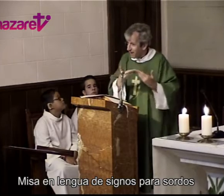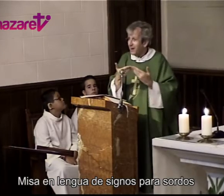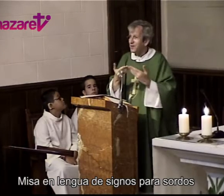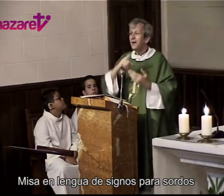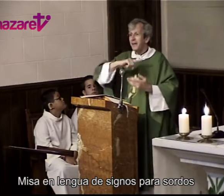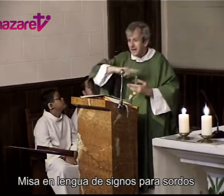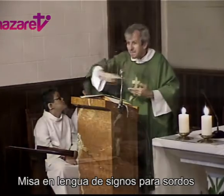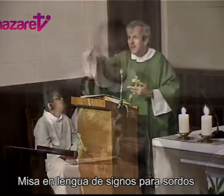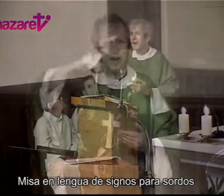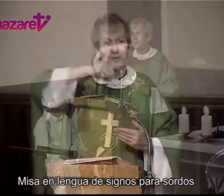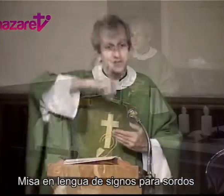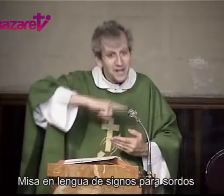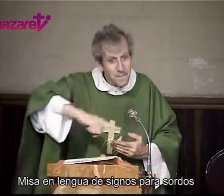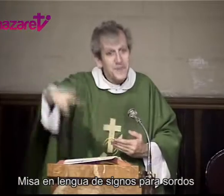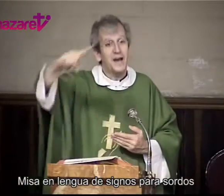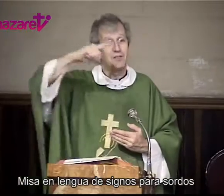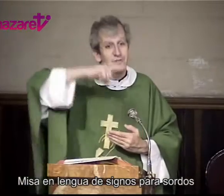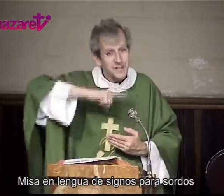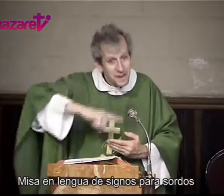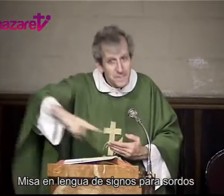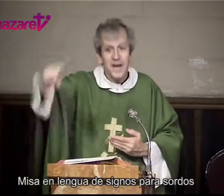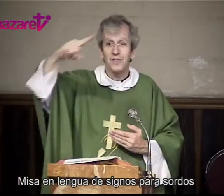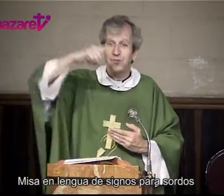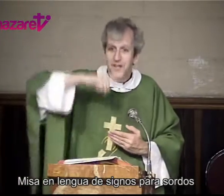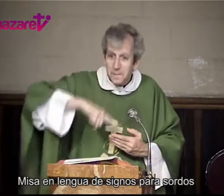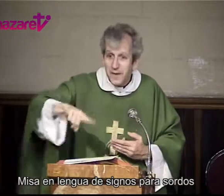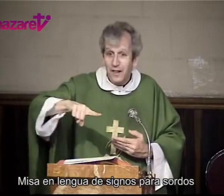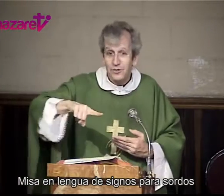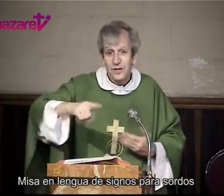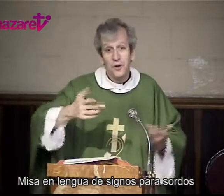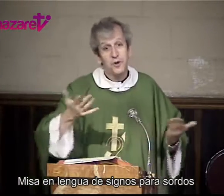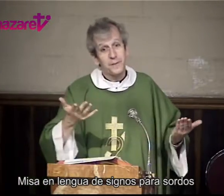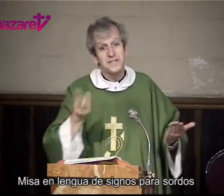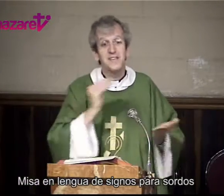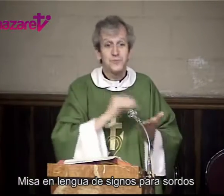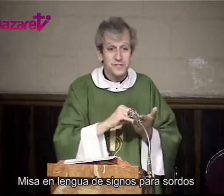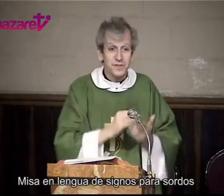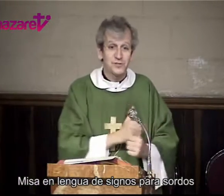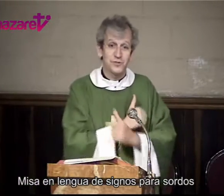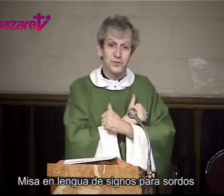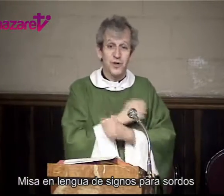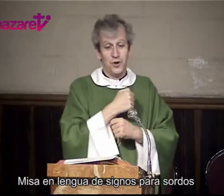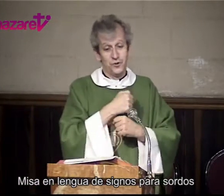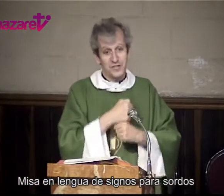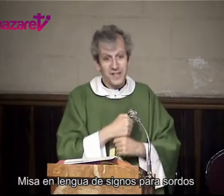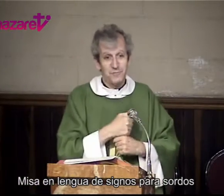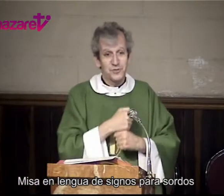Evangelio en enviarnos, enviarnos, enviarnos, enviarnos. Lo que pasa es que muchas veces nosotros nos quedamos,